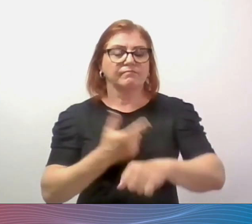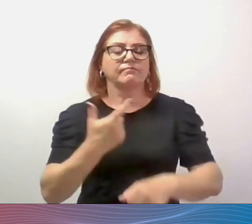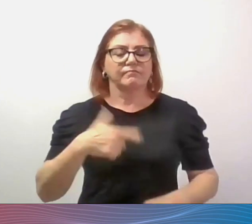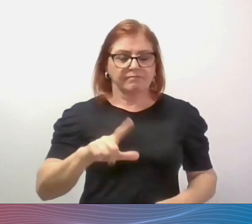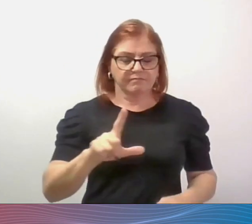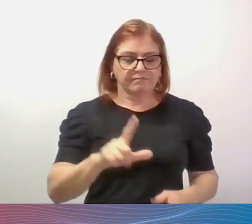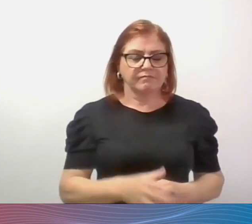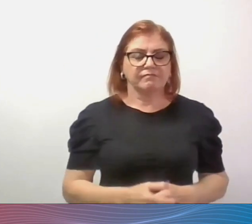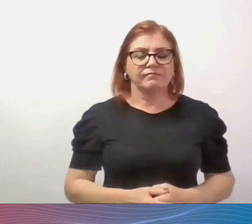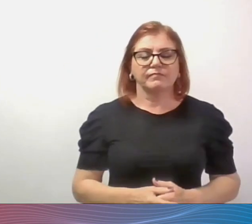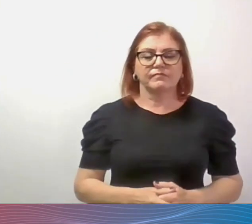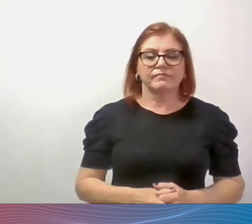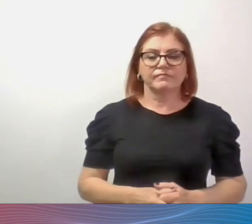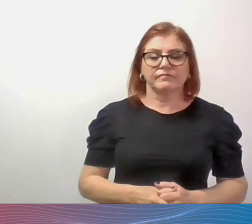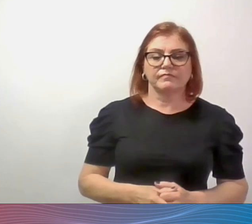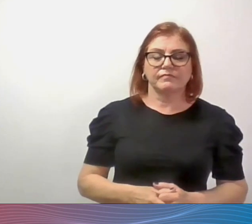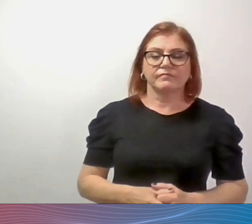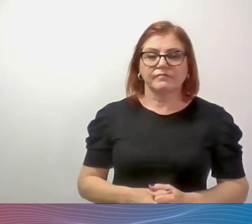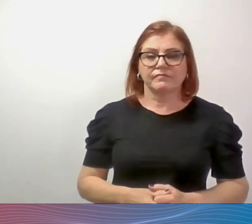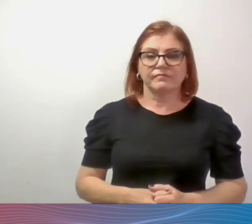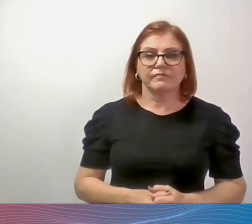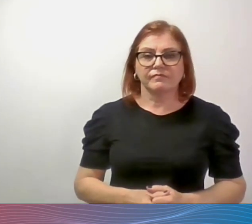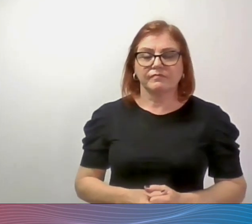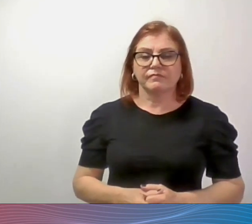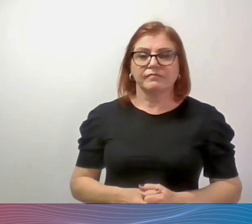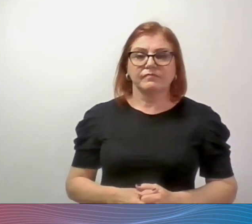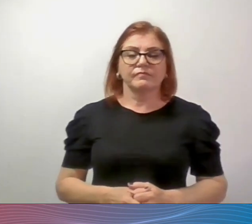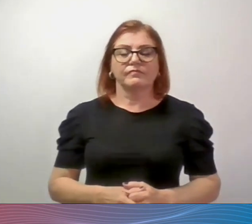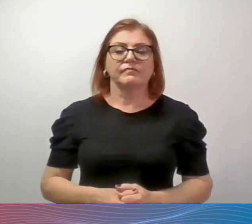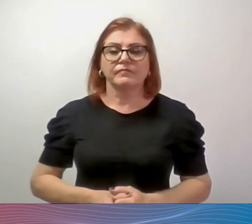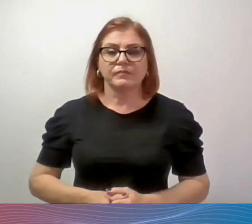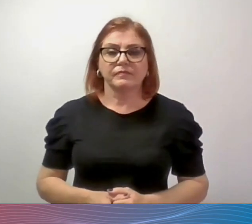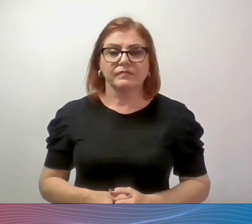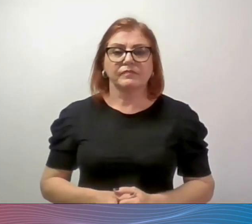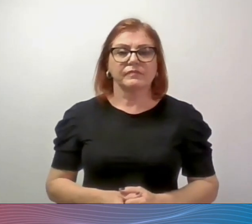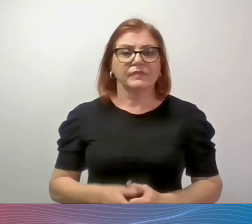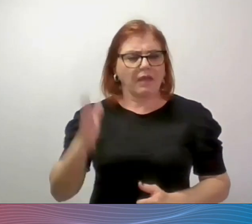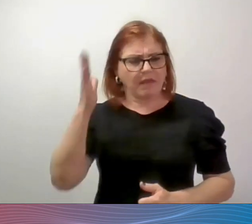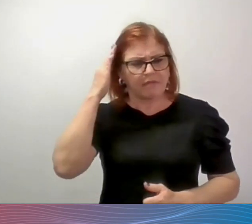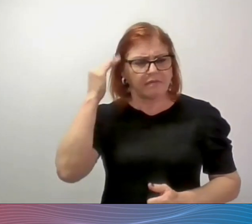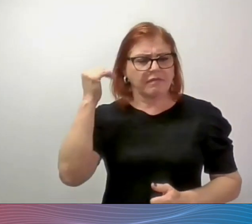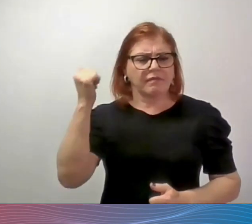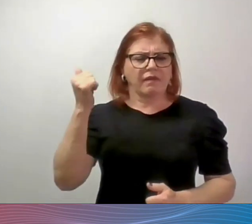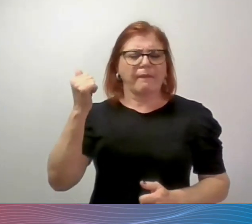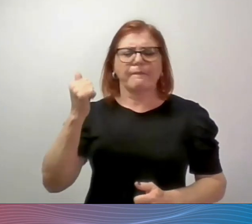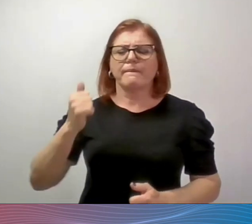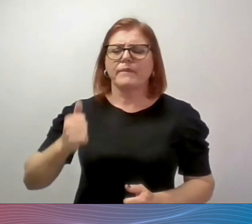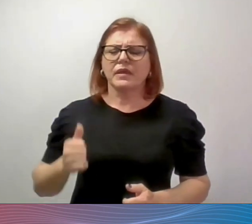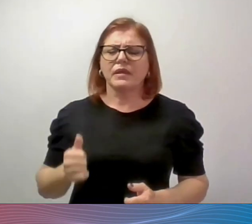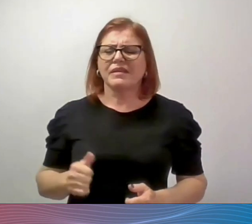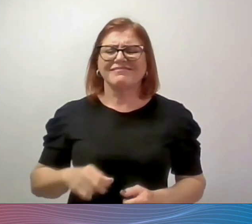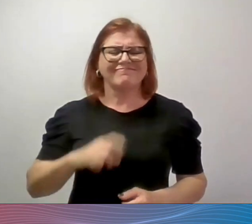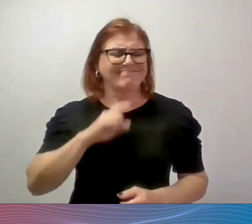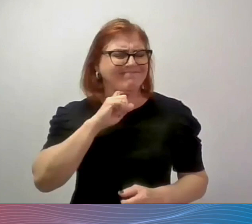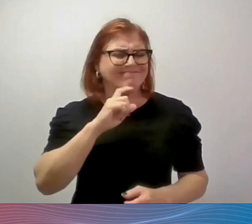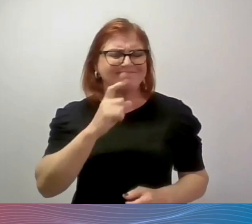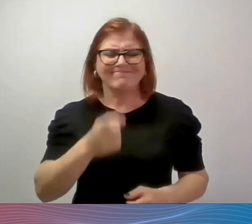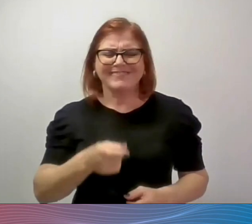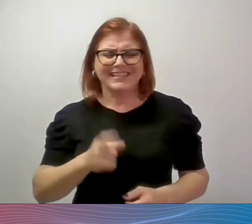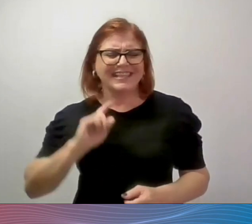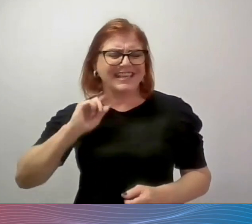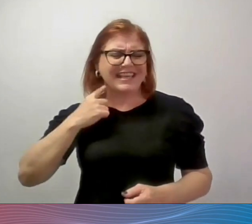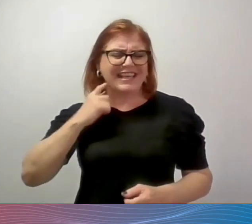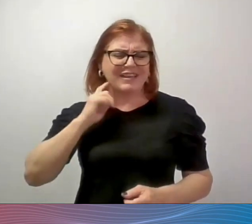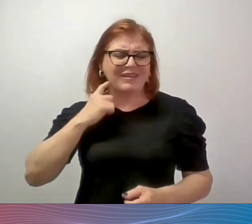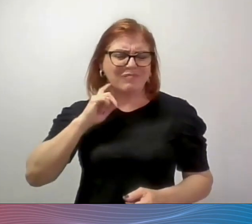isto: nenhum incontinente, o impuro, o avarento, que é idólatra, tem herança no reino de Cristo e de Deus.